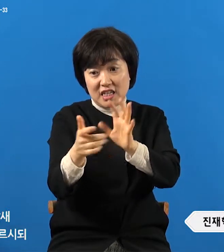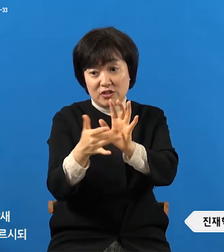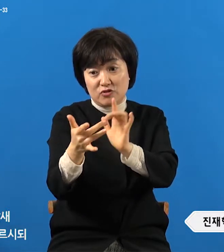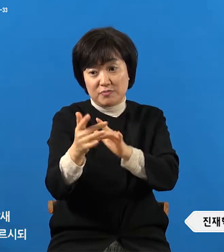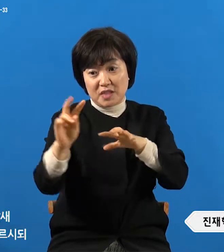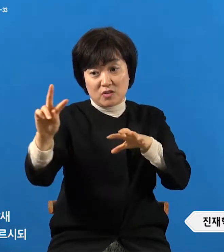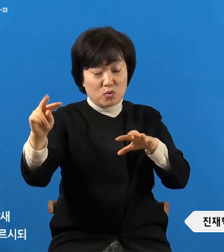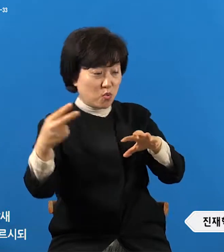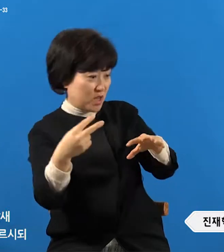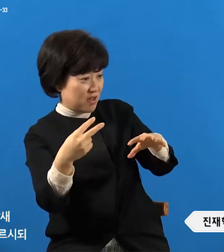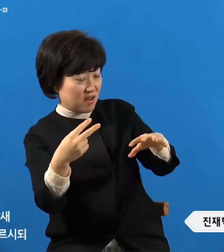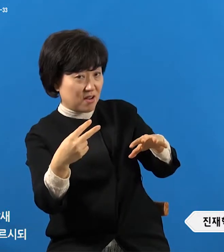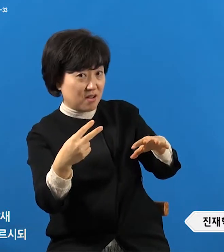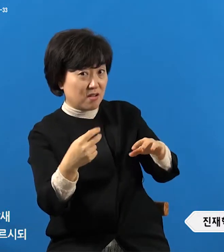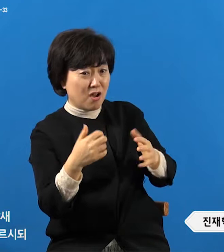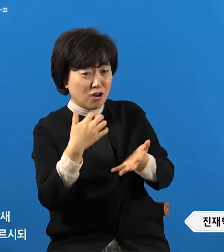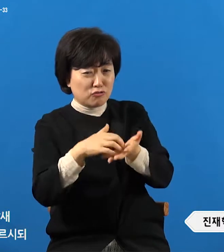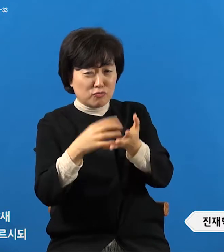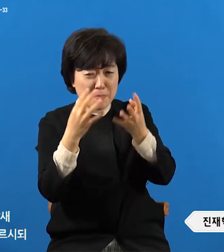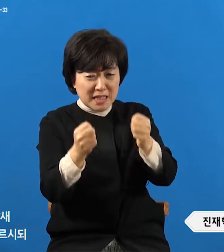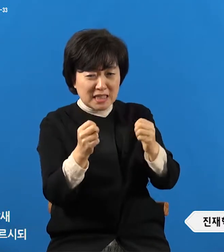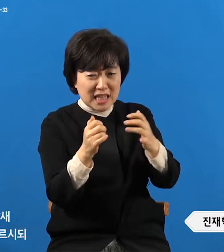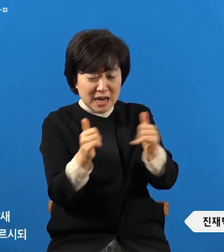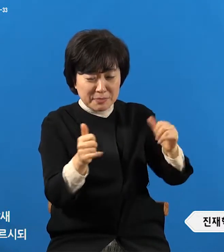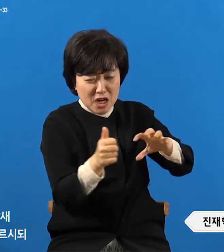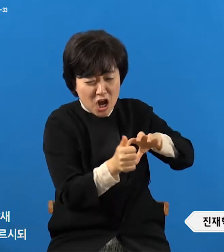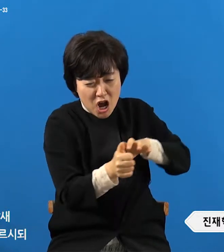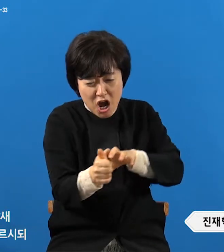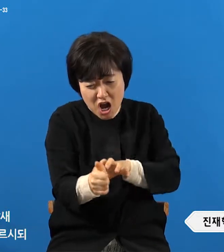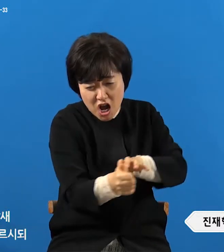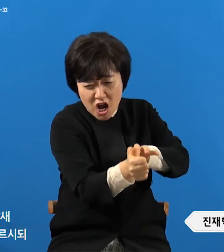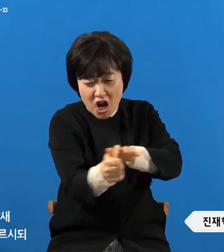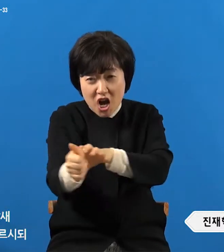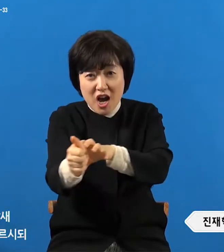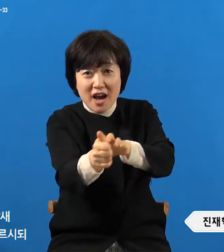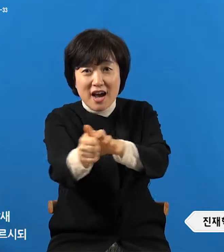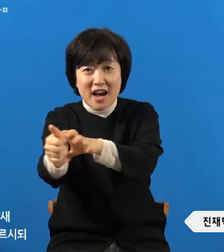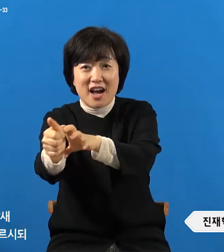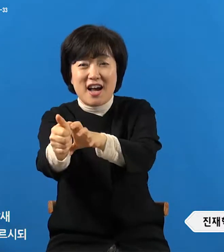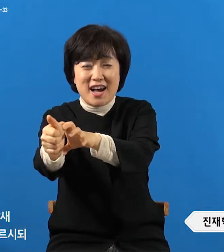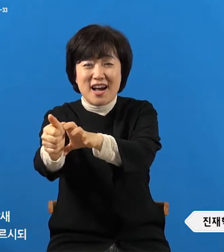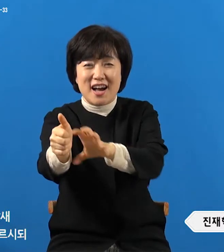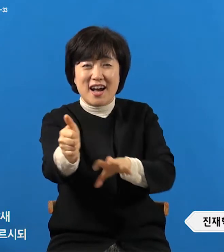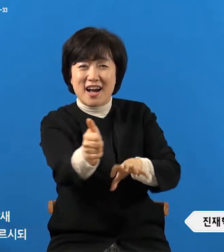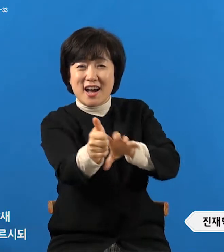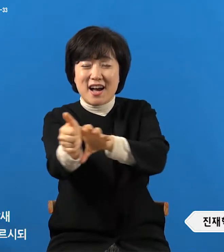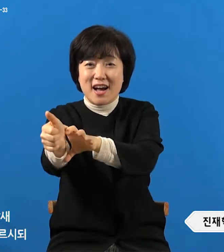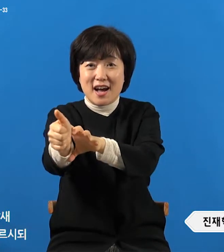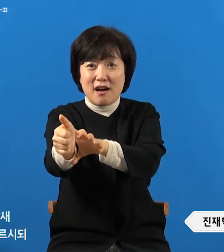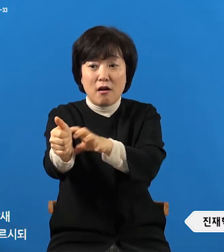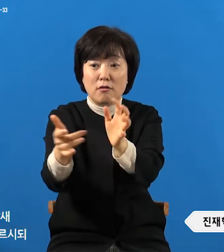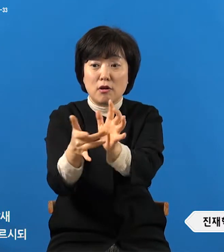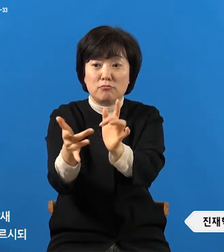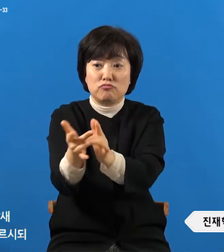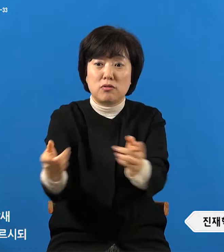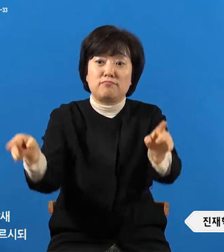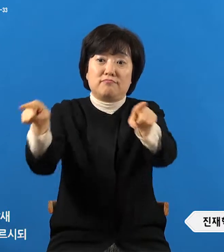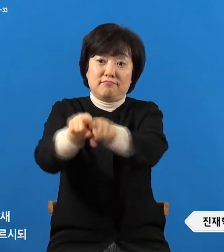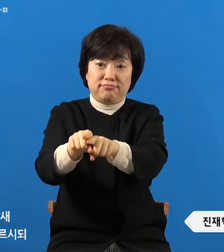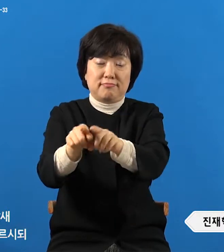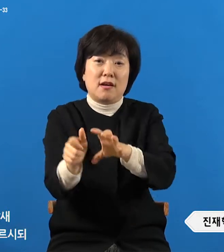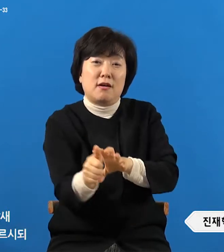돌이키사 이르시되. 수많은 무리들이 예수님을 쫓았습니다. 그들은 다 주님 앞에 함께